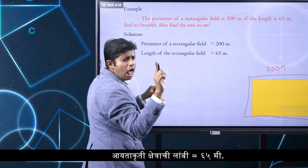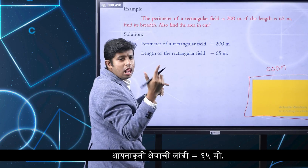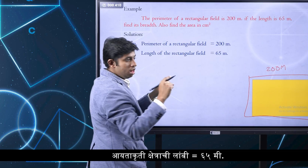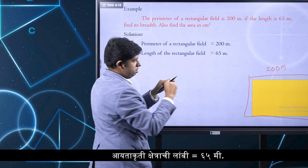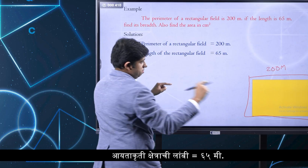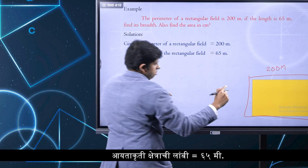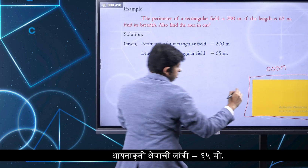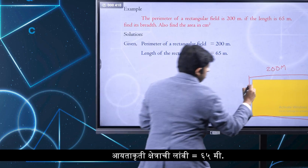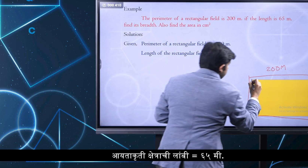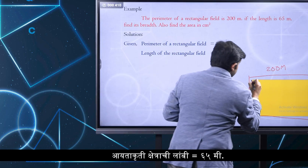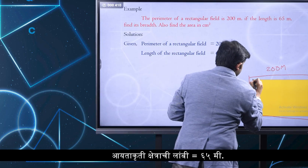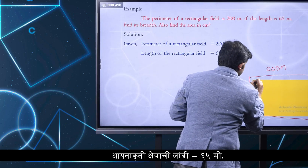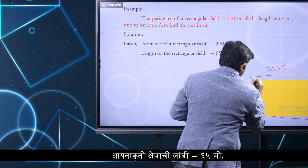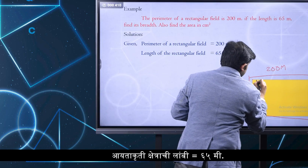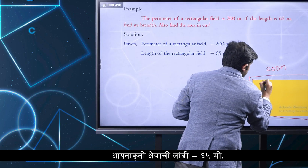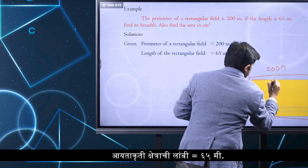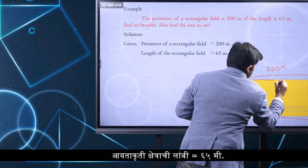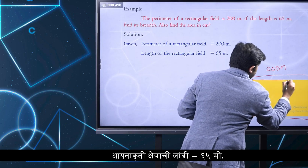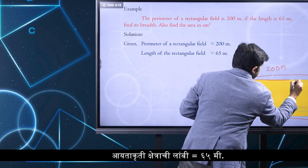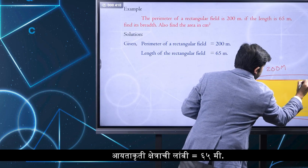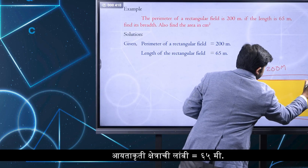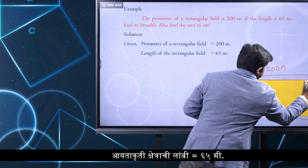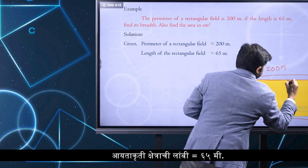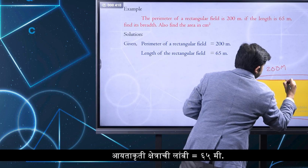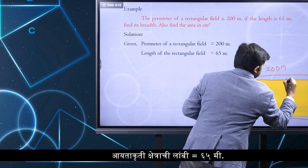आयताकृतीची क्षेत्राची लांबी 65 मीटर,